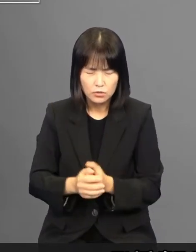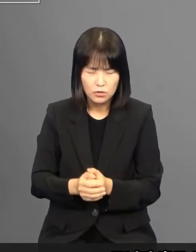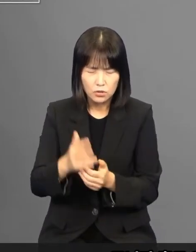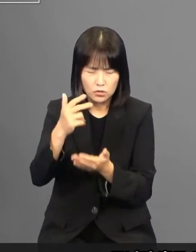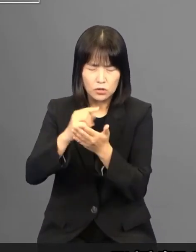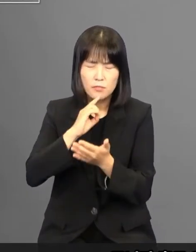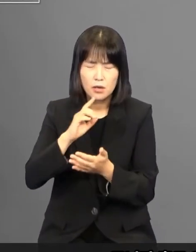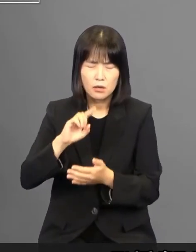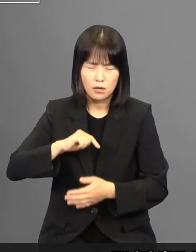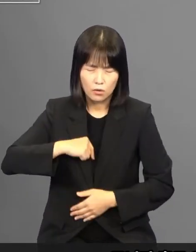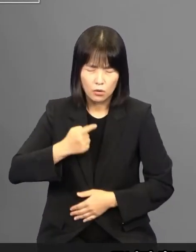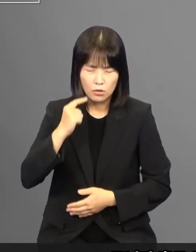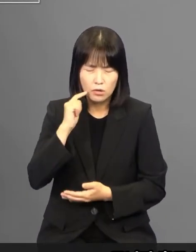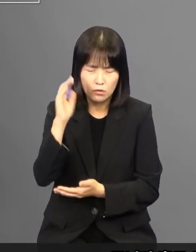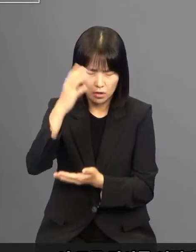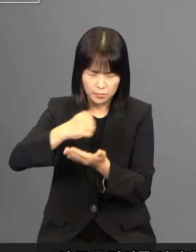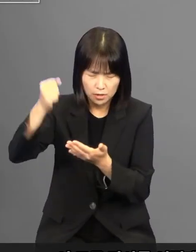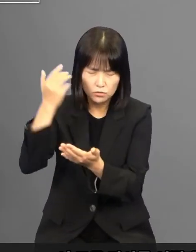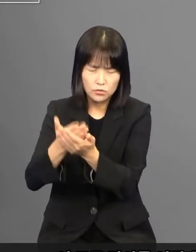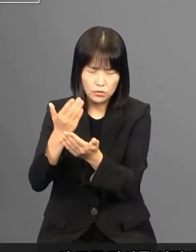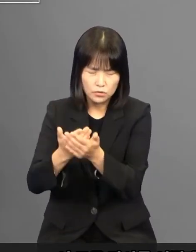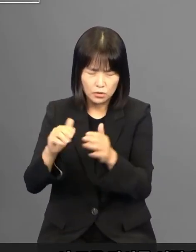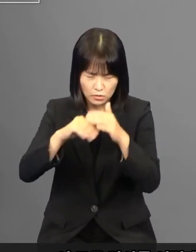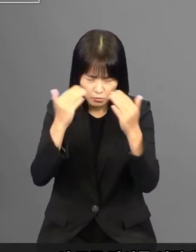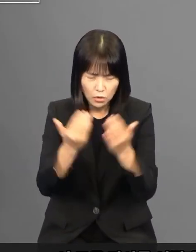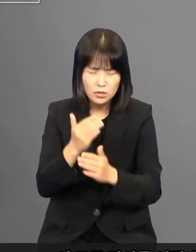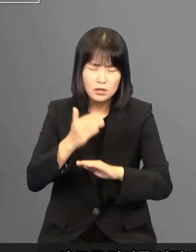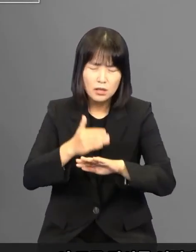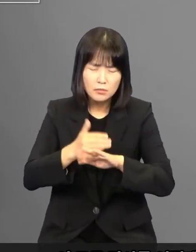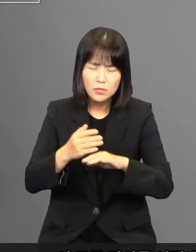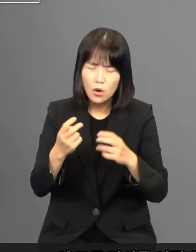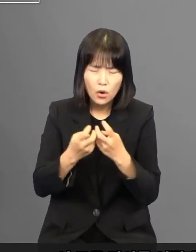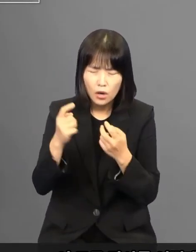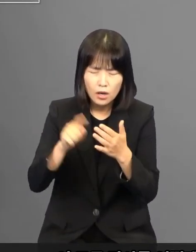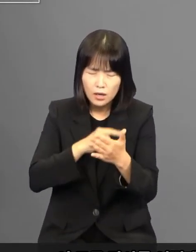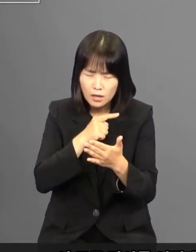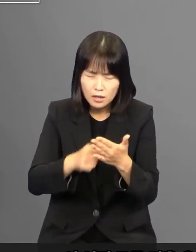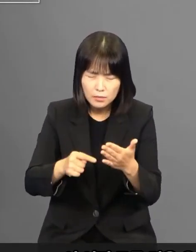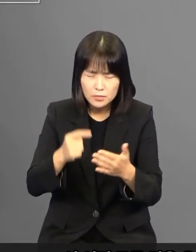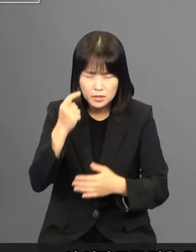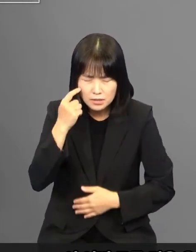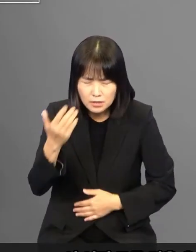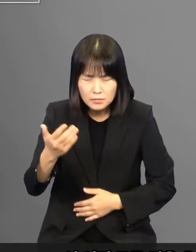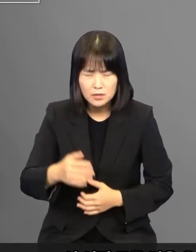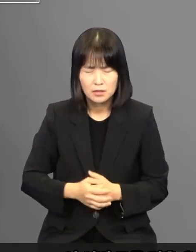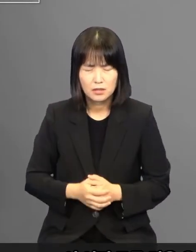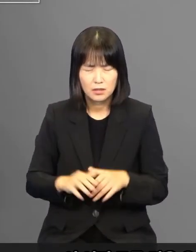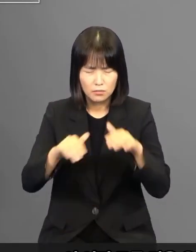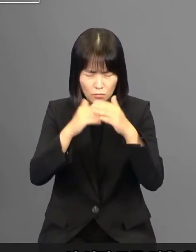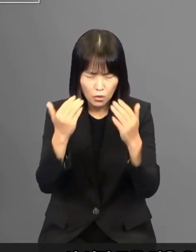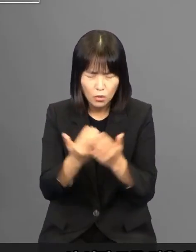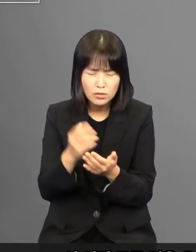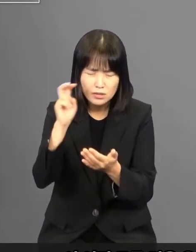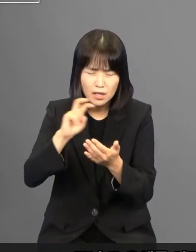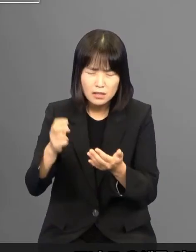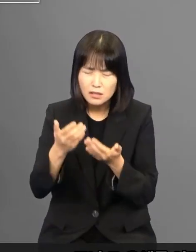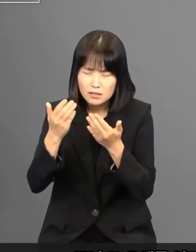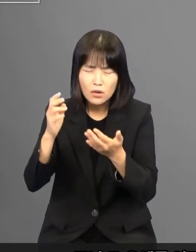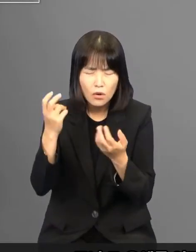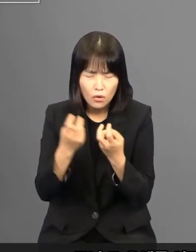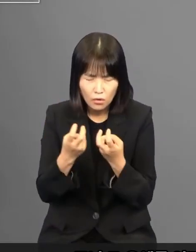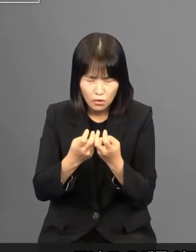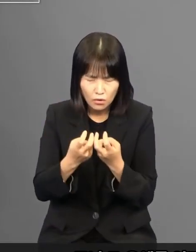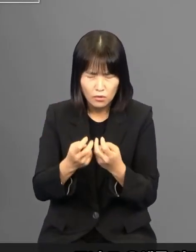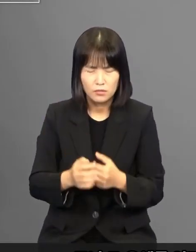홀로 영광을 받아 주시옵소서. 이 모든 감사를 어떻게 우리가 갚을 수가 있겠습니까? 이 어찌 모든 것으로 우리가 찬양할 수가 있겠습니까?